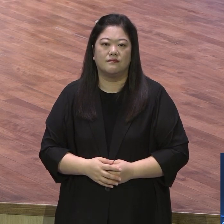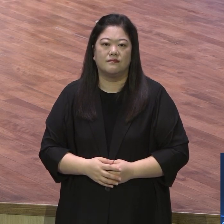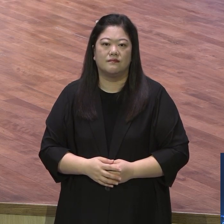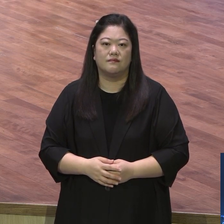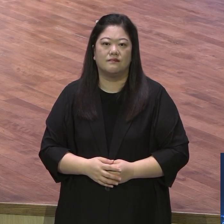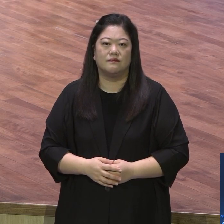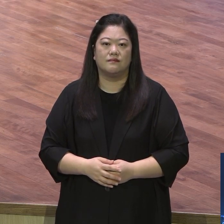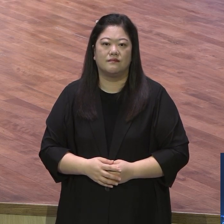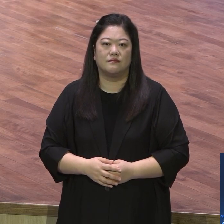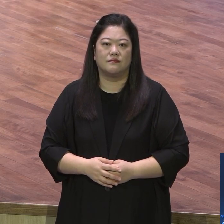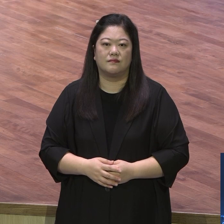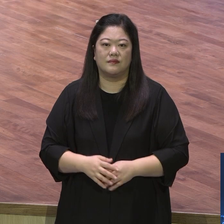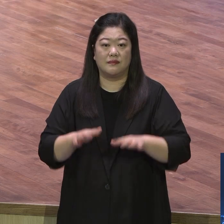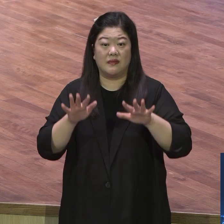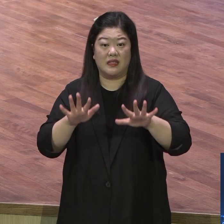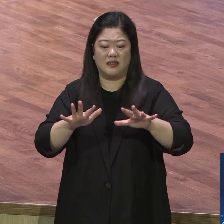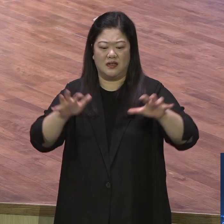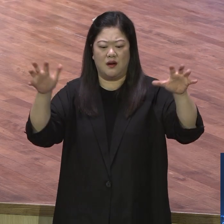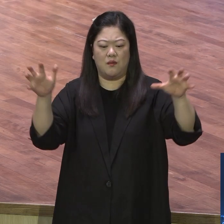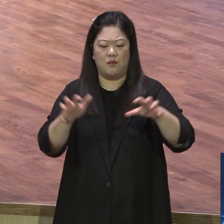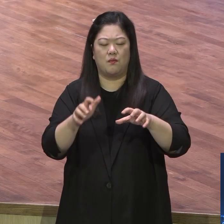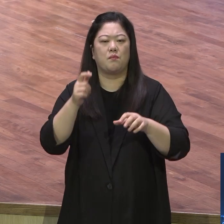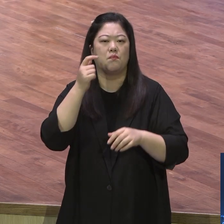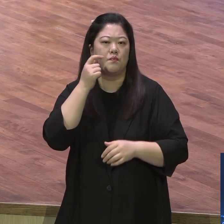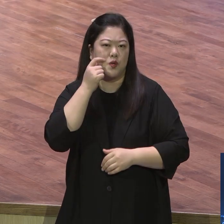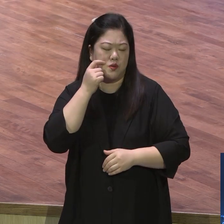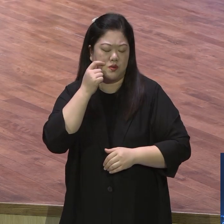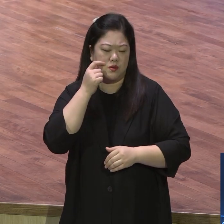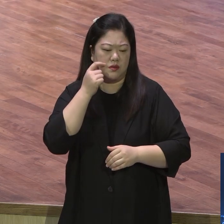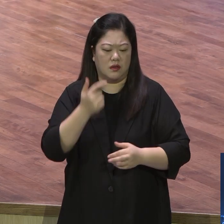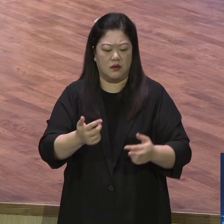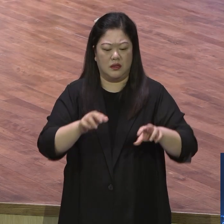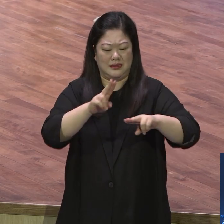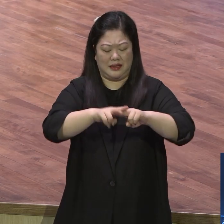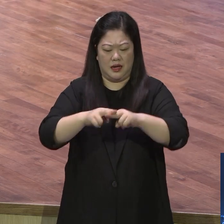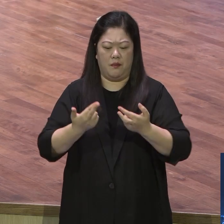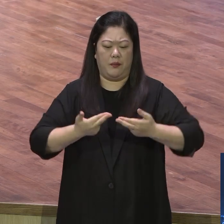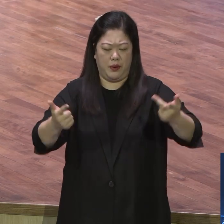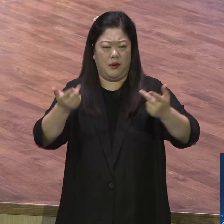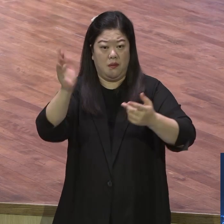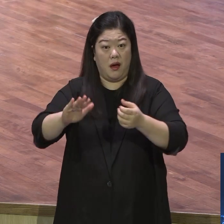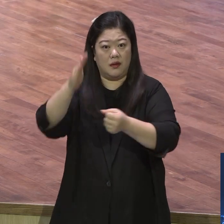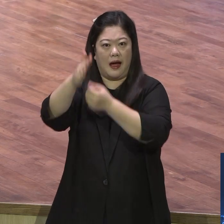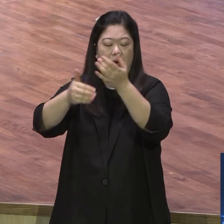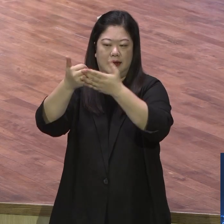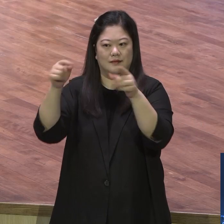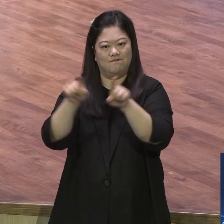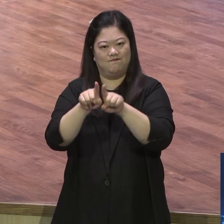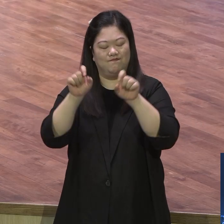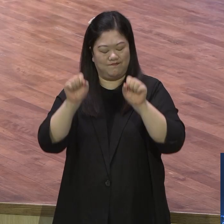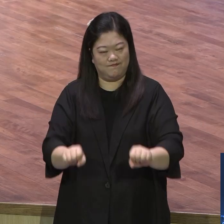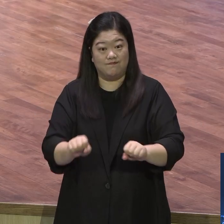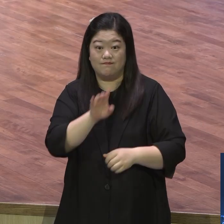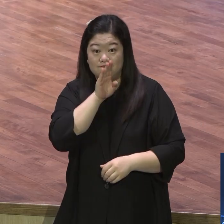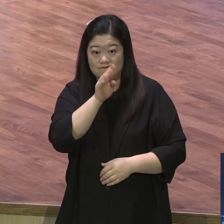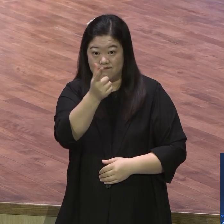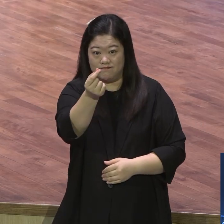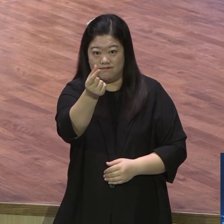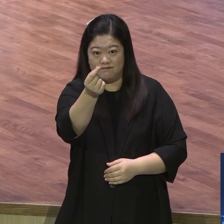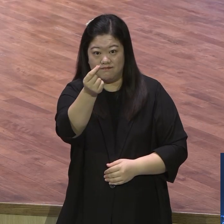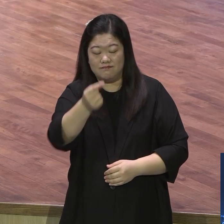교회지만은 하나님이 여기 함께 계십니다 하나님이